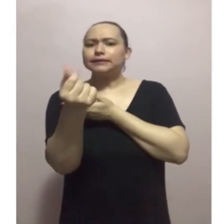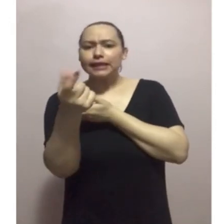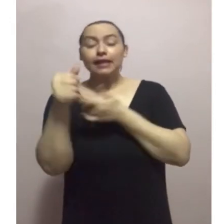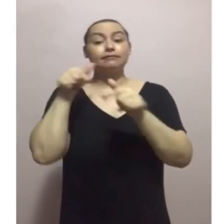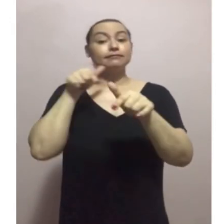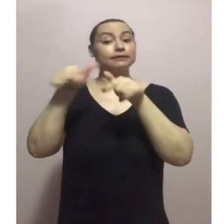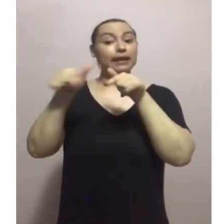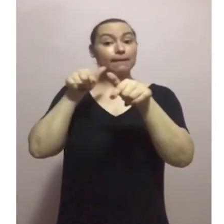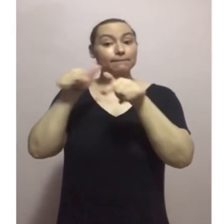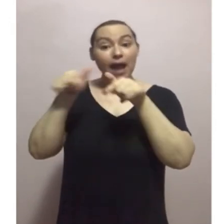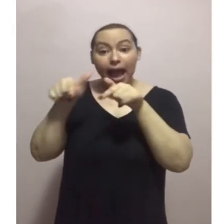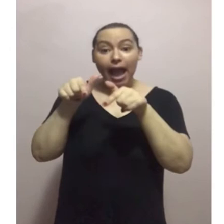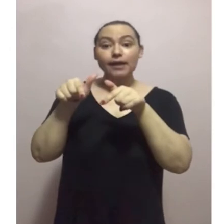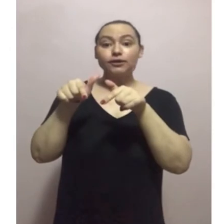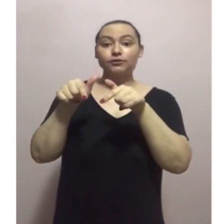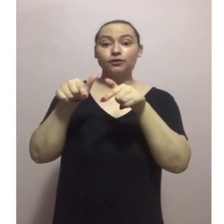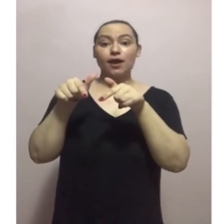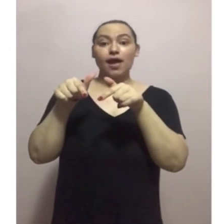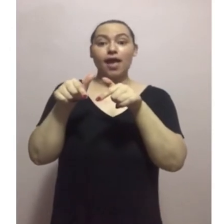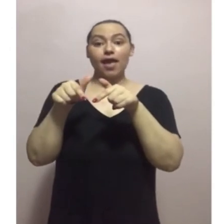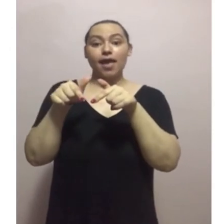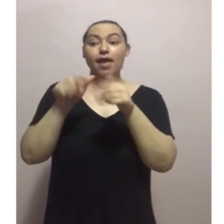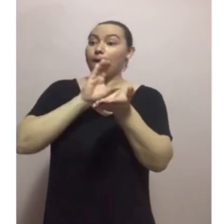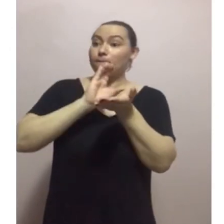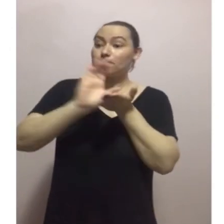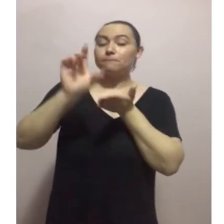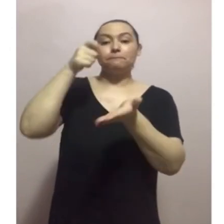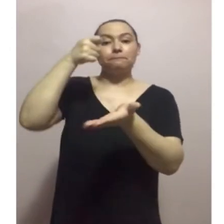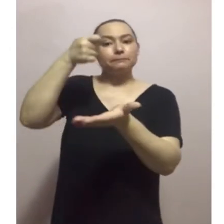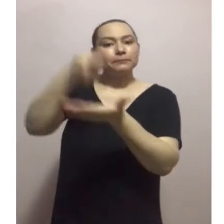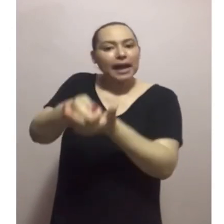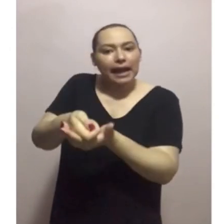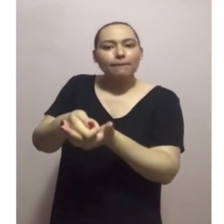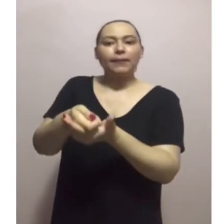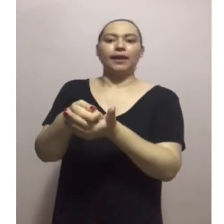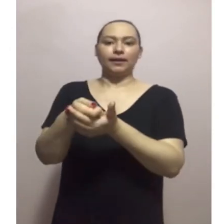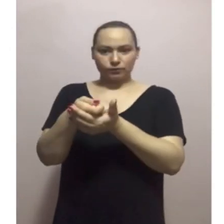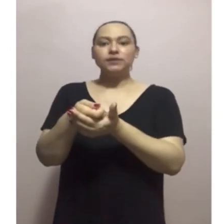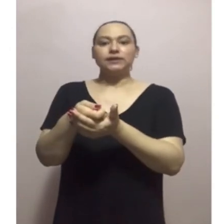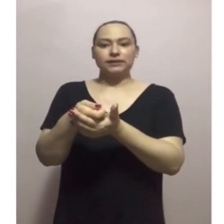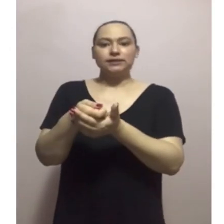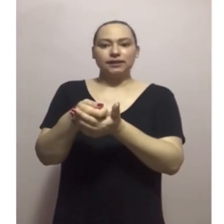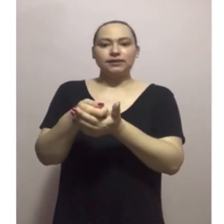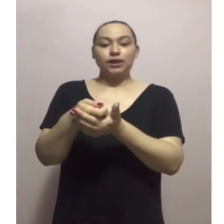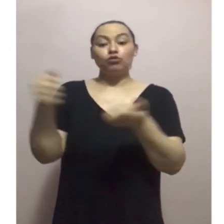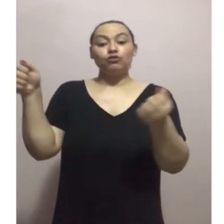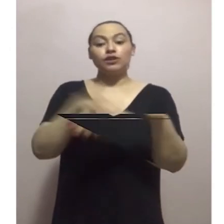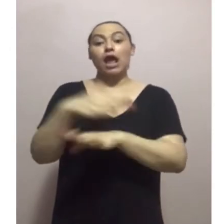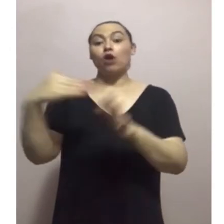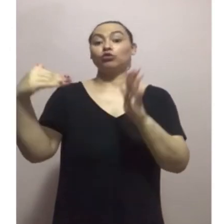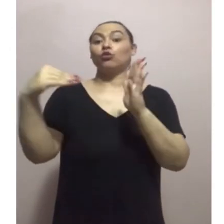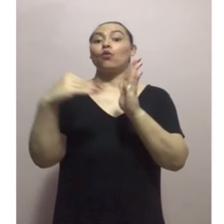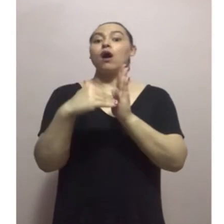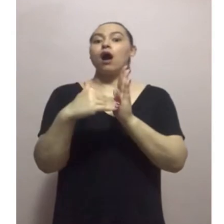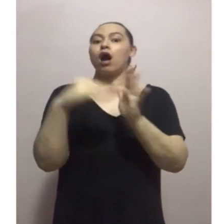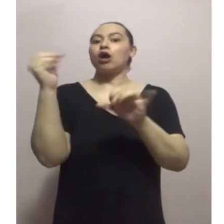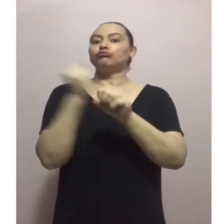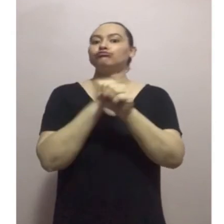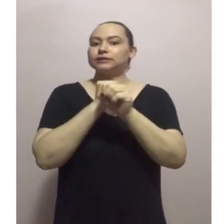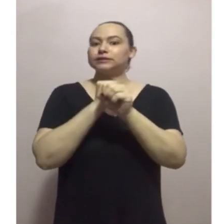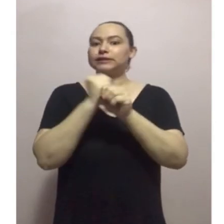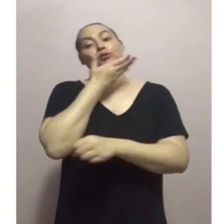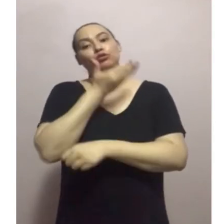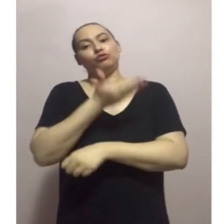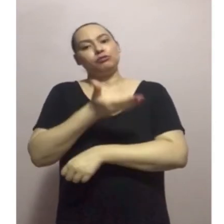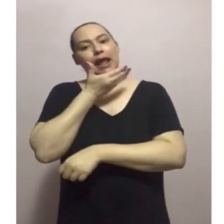trabalho, receber os seus cachês. Então, no final do ano, todo mundo, né, recebeu seu